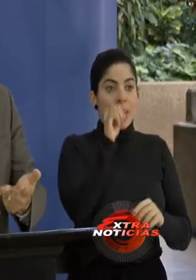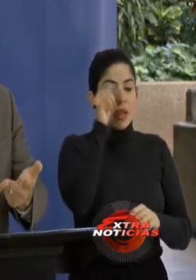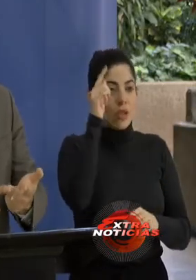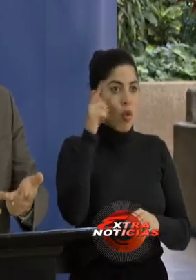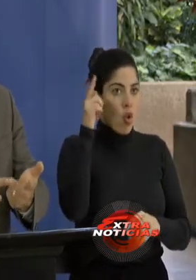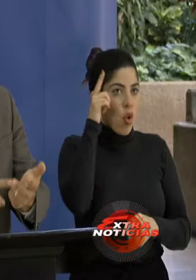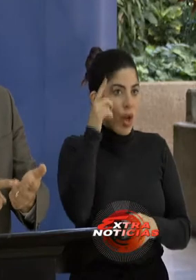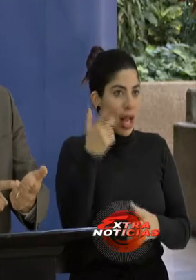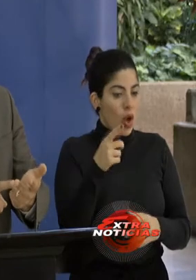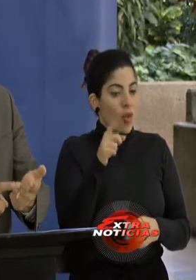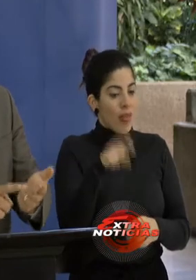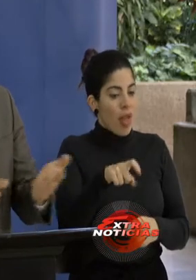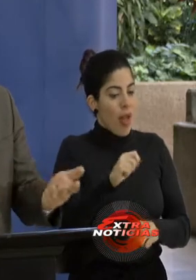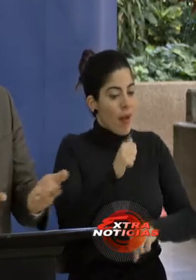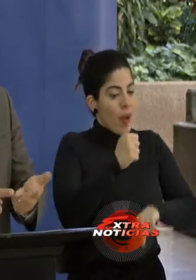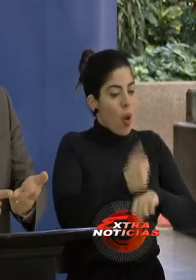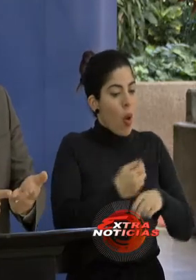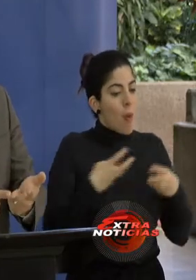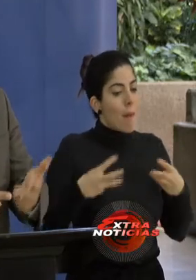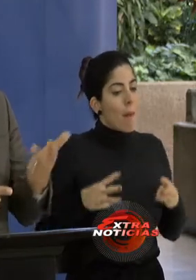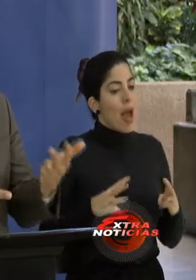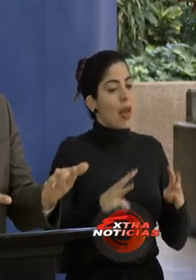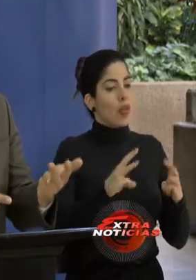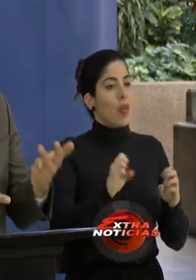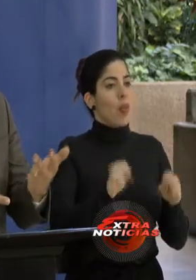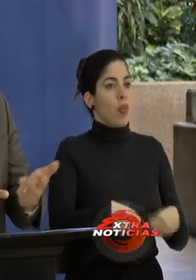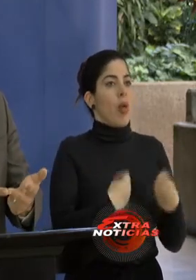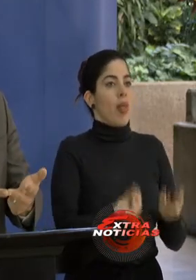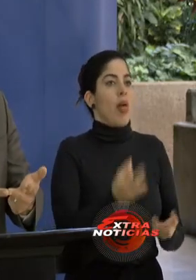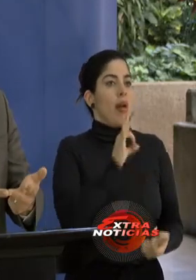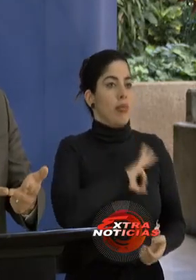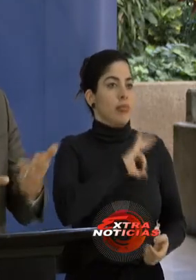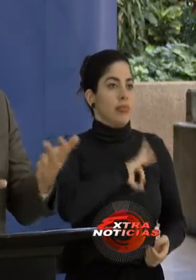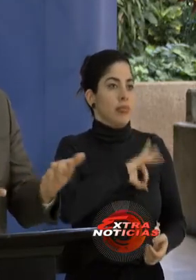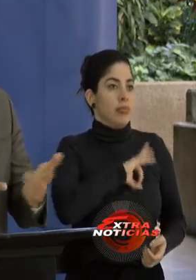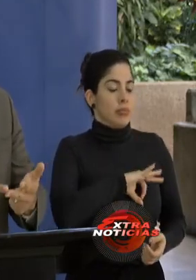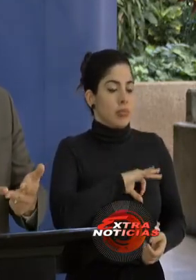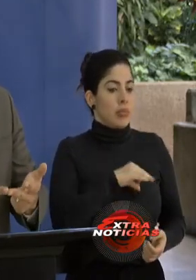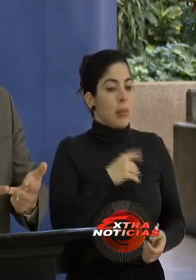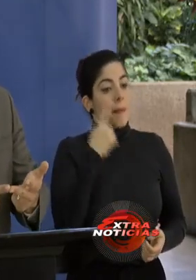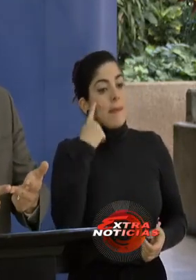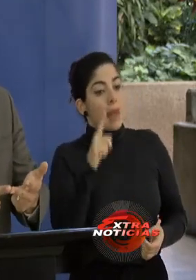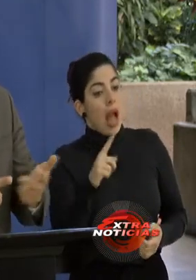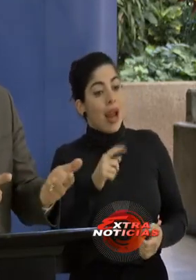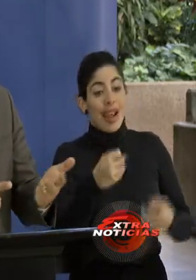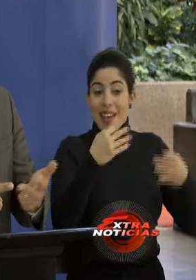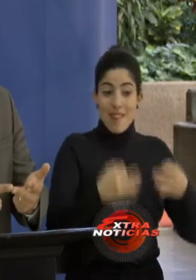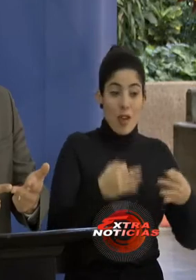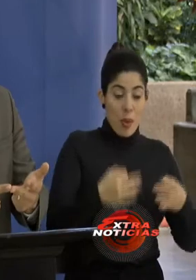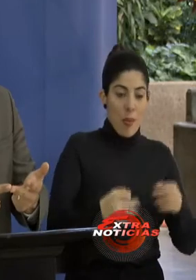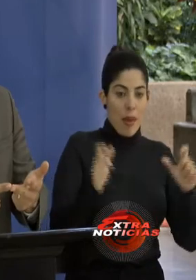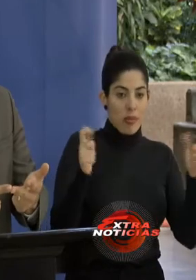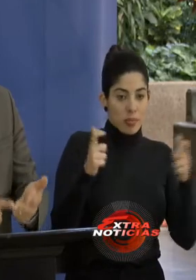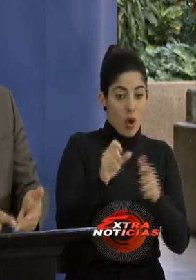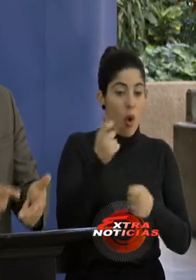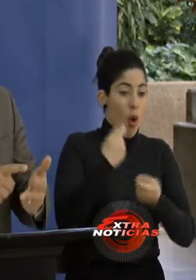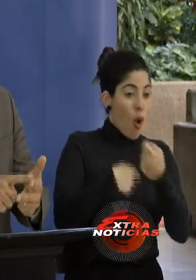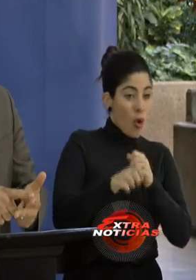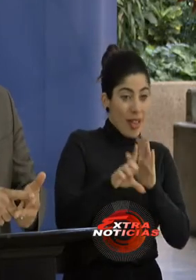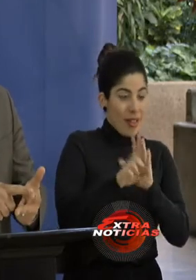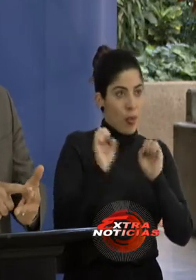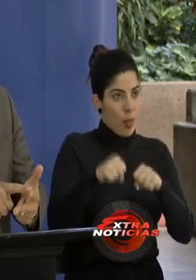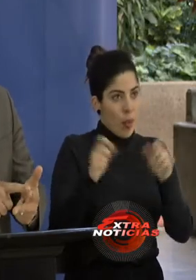sea un mecanismo rentable para abatirla para combatir la informalidad la de contrabando